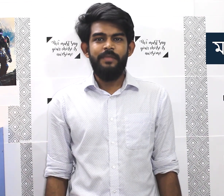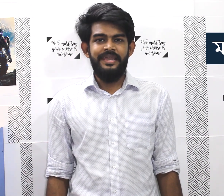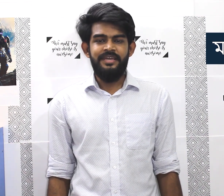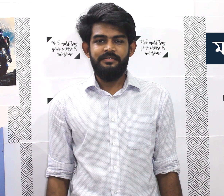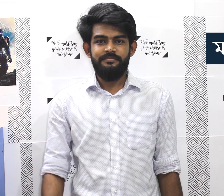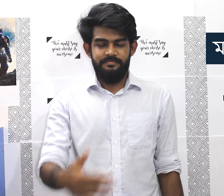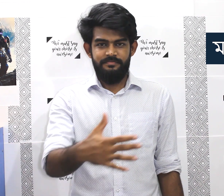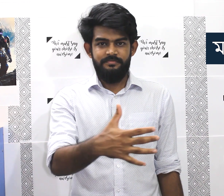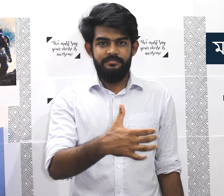মালিক,